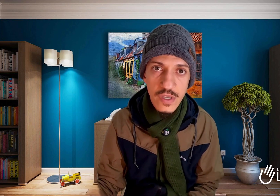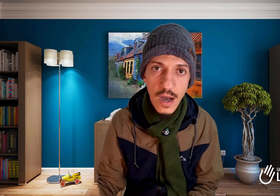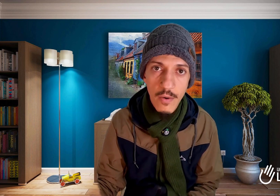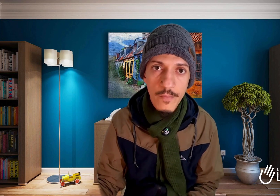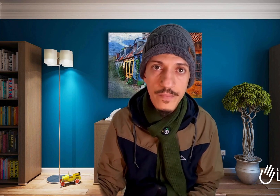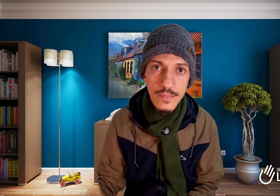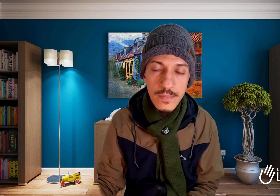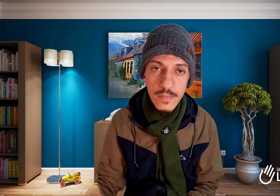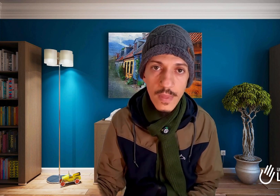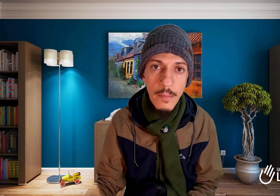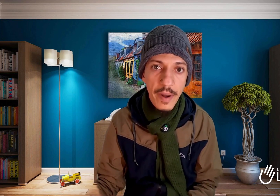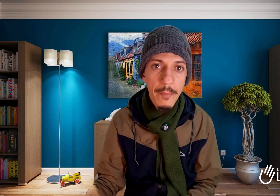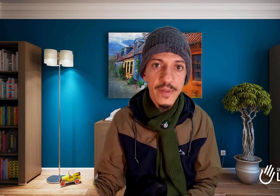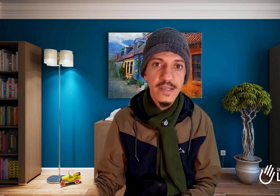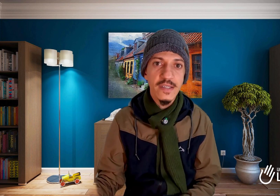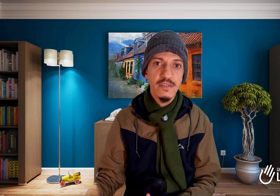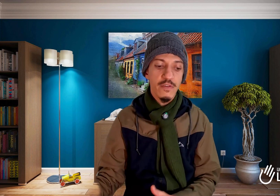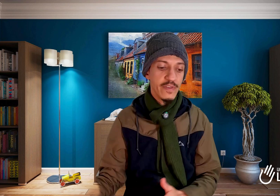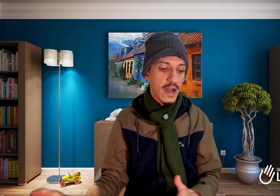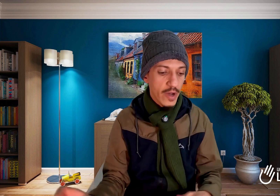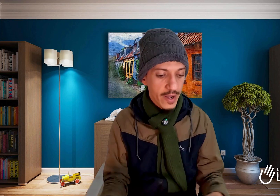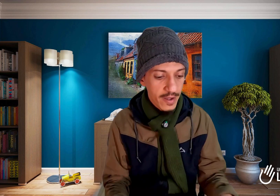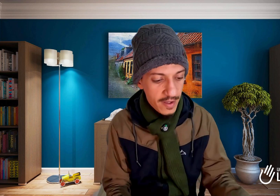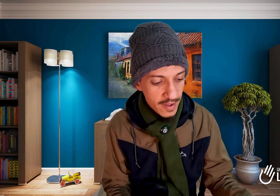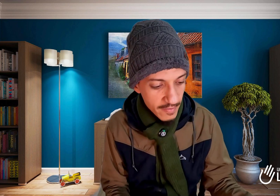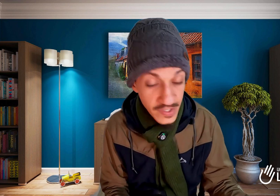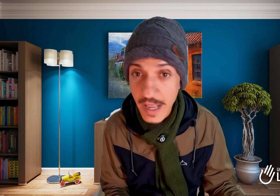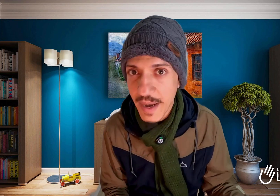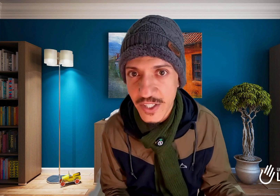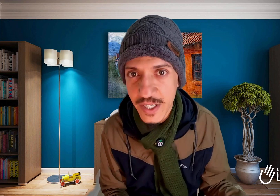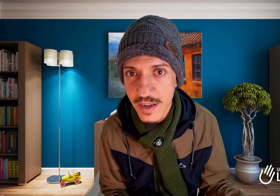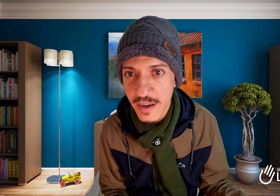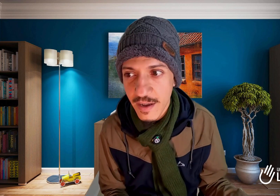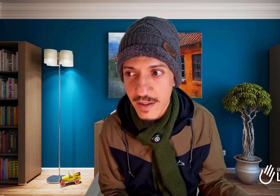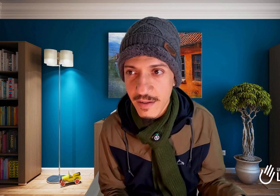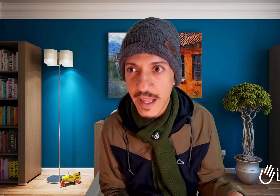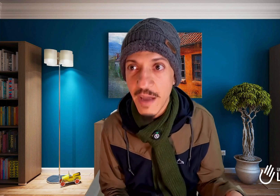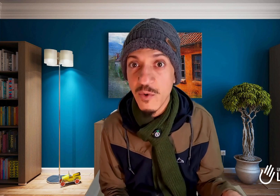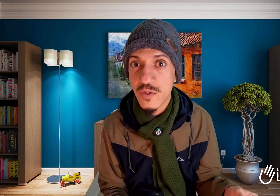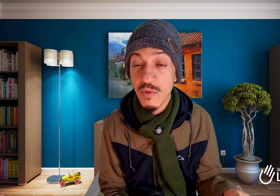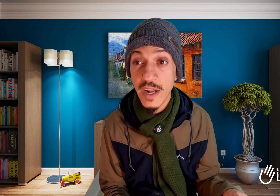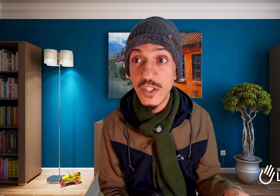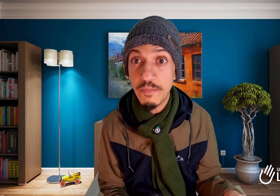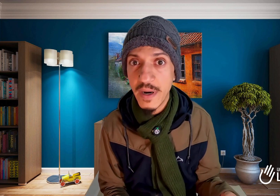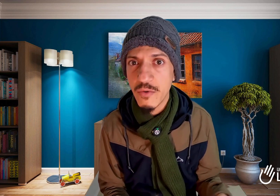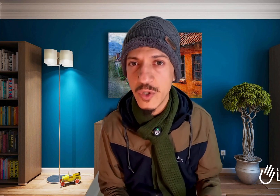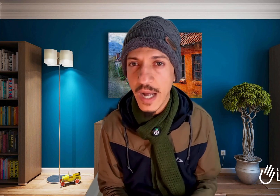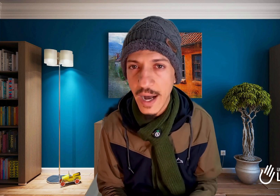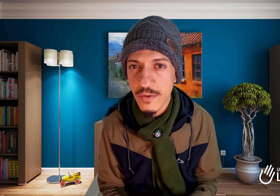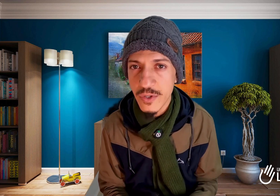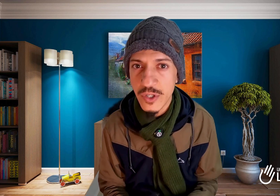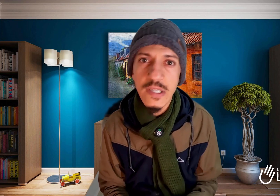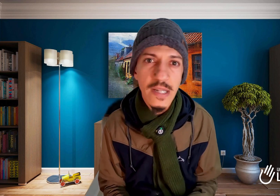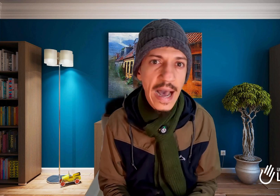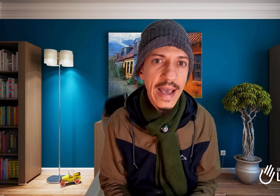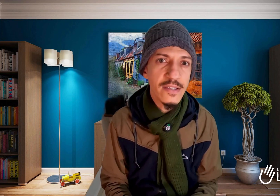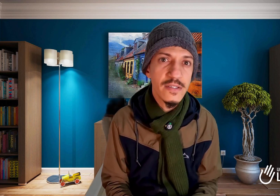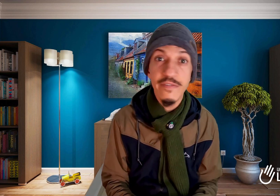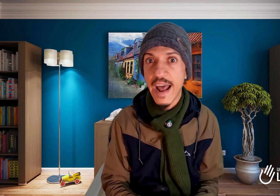artificial para poder se desenvolver. Agora, você imagina termos um grande banco de dados, de sinais, de frases,